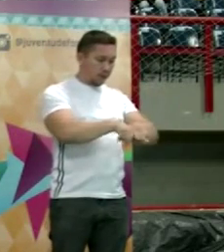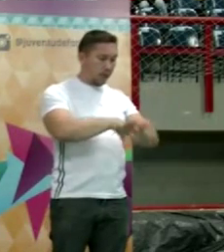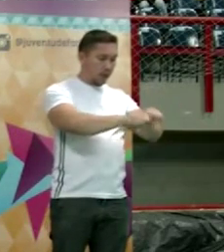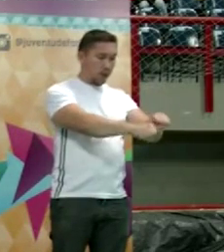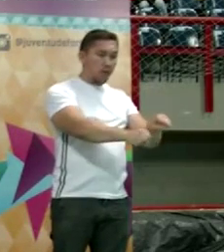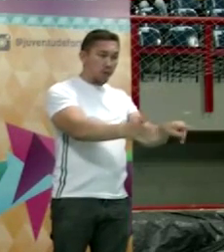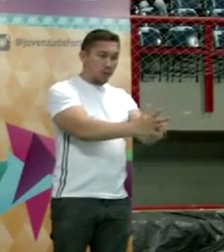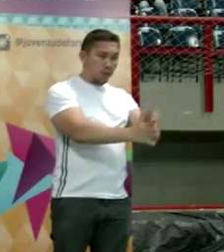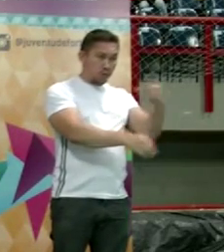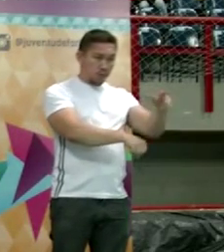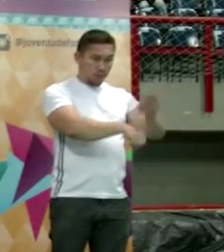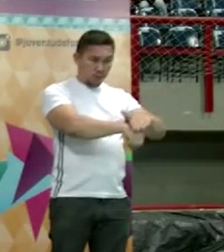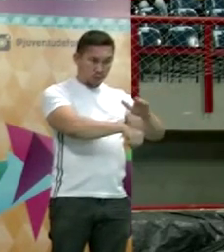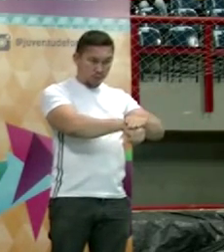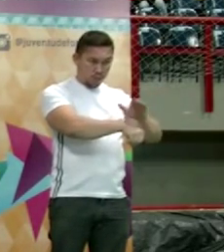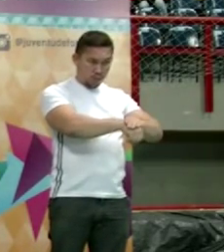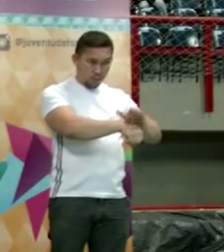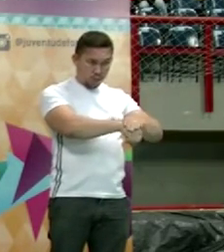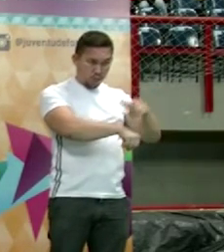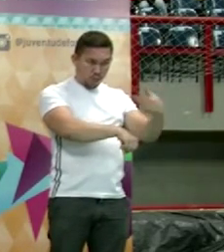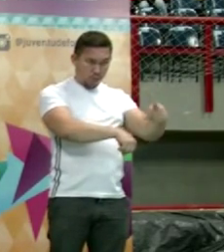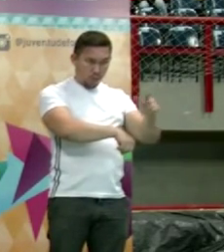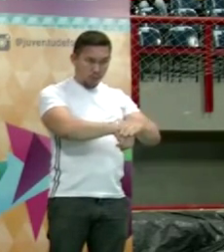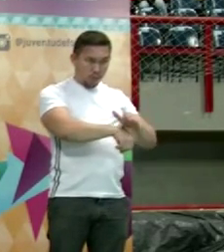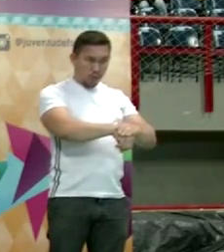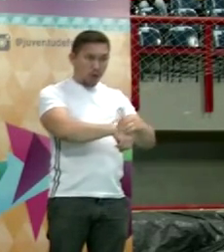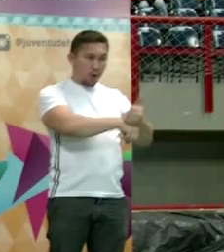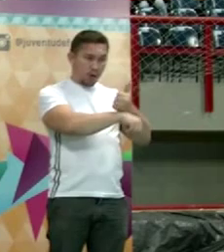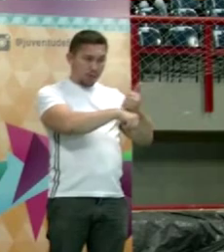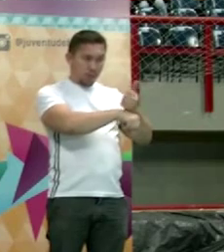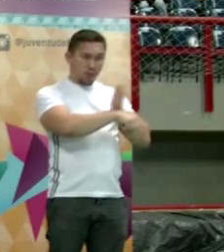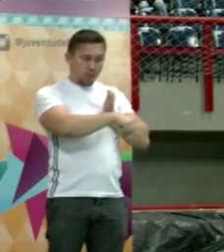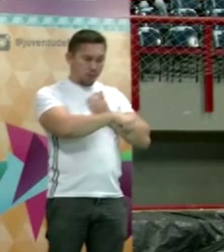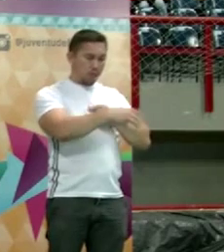Latifundiário, porque a terra na mão de poucos.